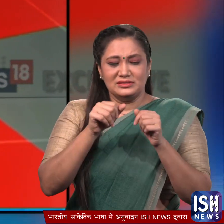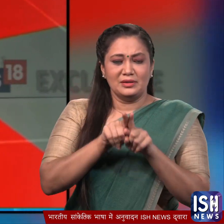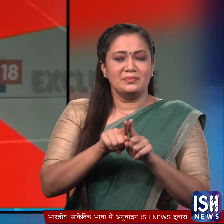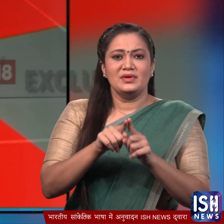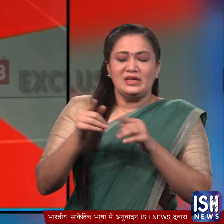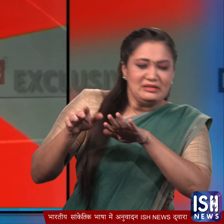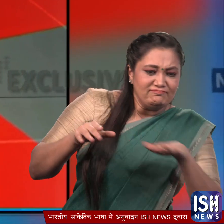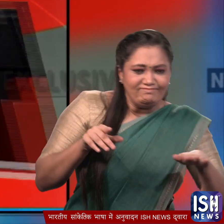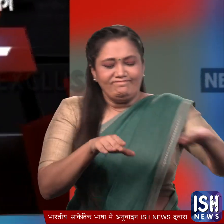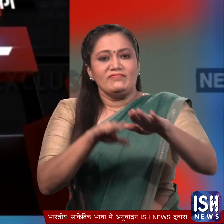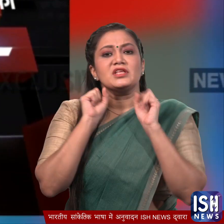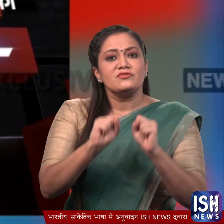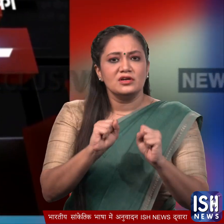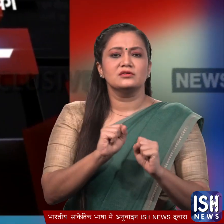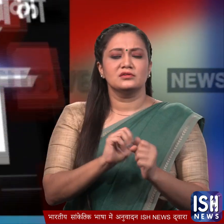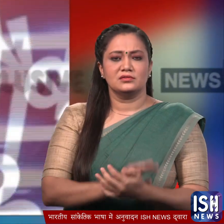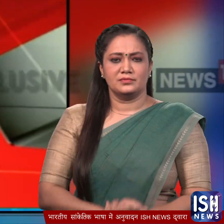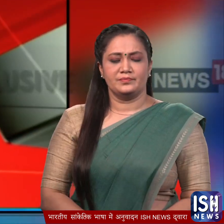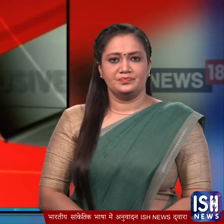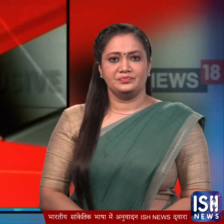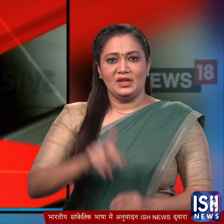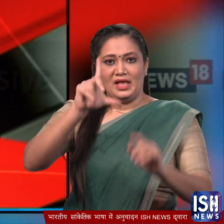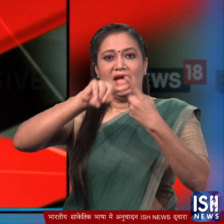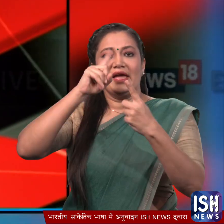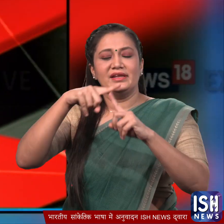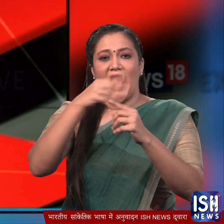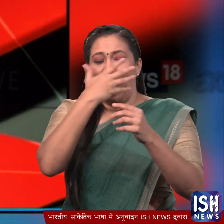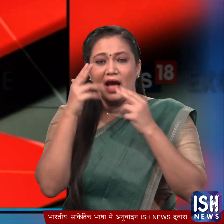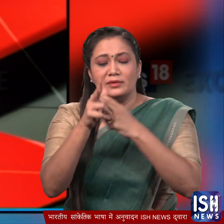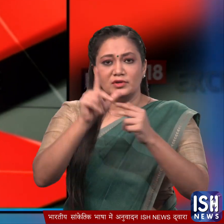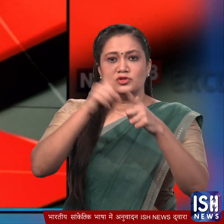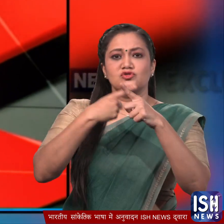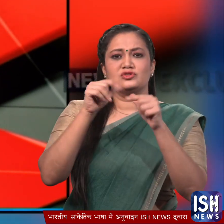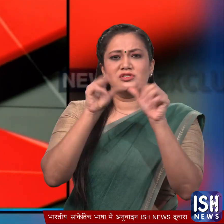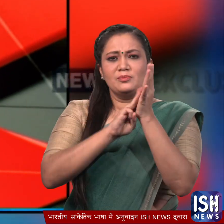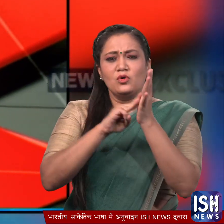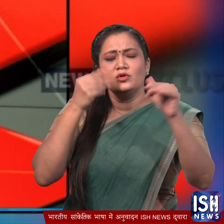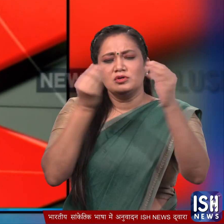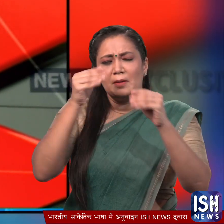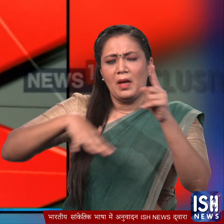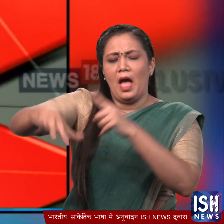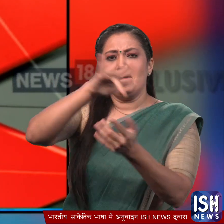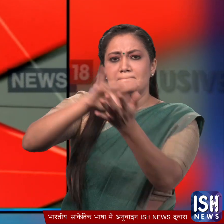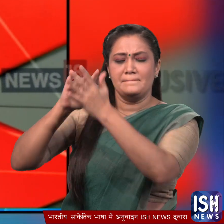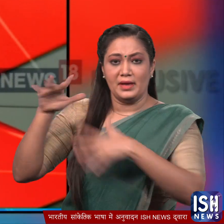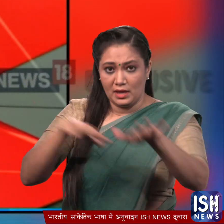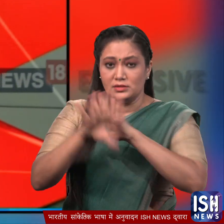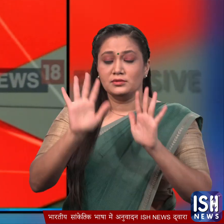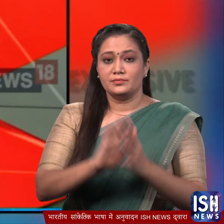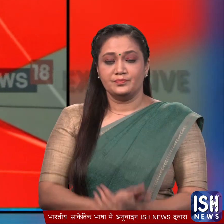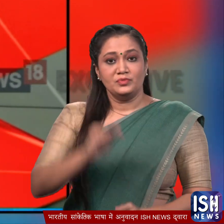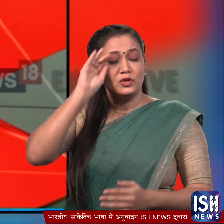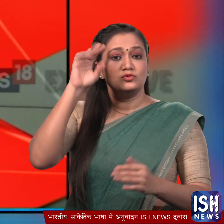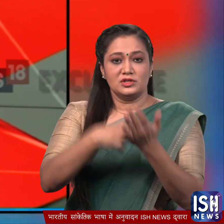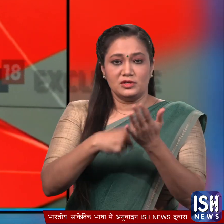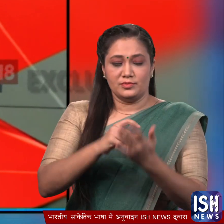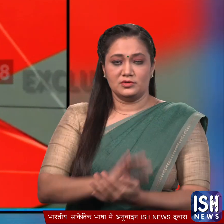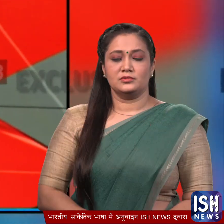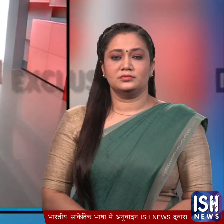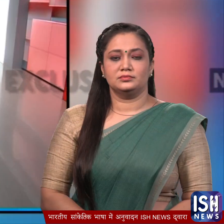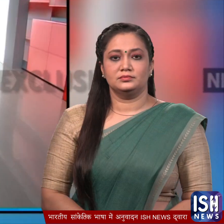के रुकते ही कार में सवार लोग बाहर निकल आए। आसपास से गुजर रही दूसरी गाड़ियां भी रुक गईं। जल्द ही वहां जैम जैसे हालात हो गए। इस हादसे में कार